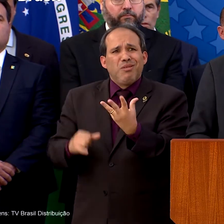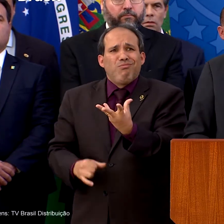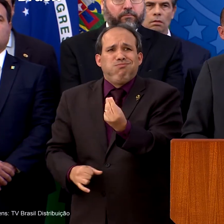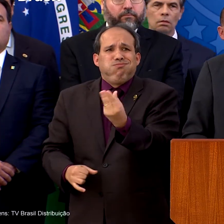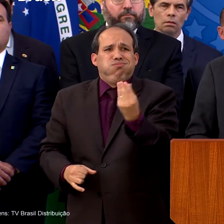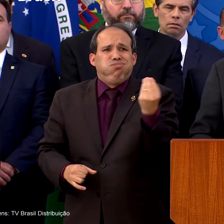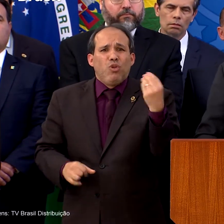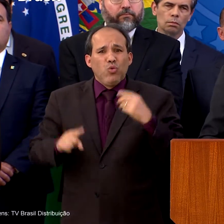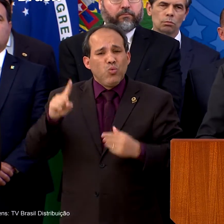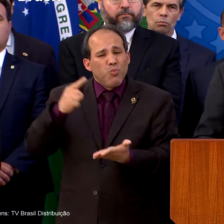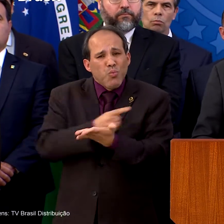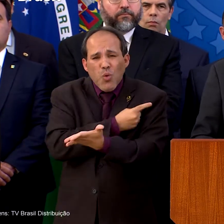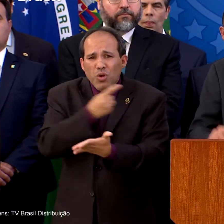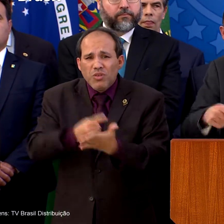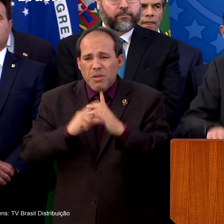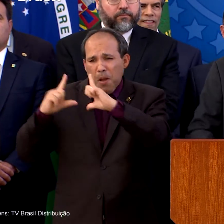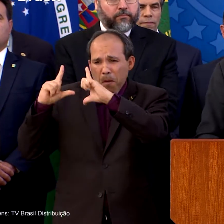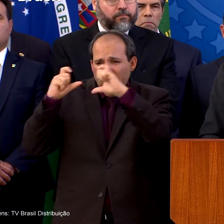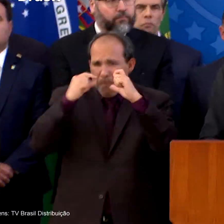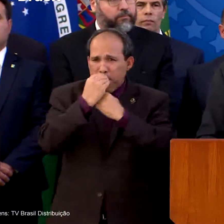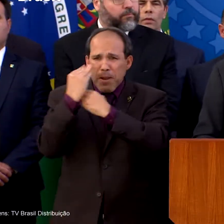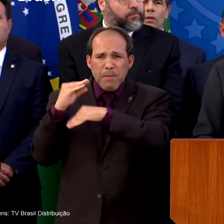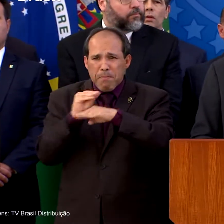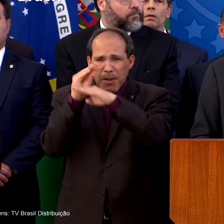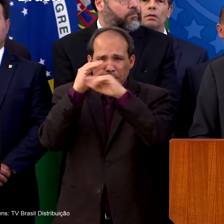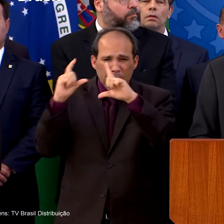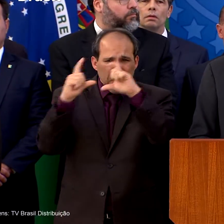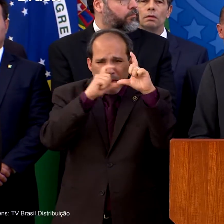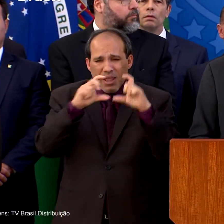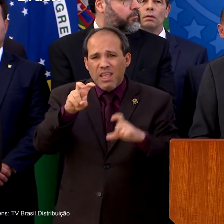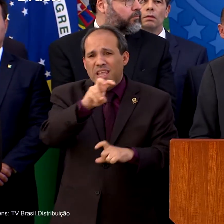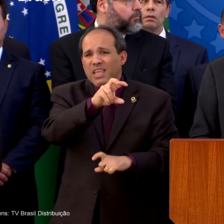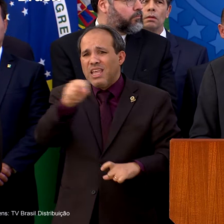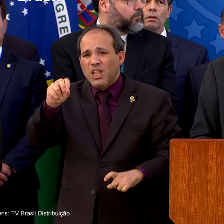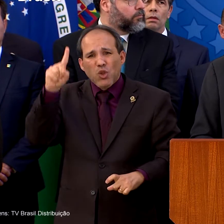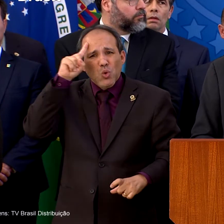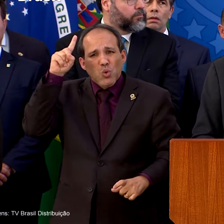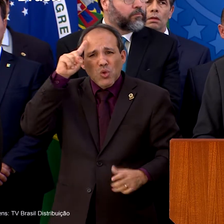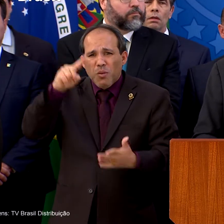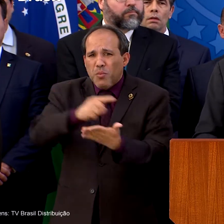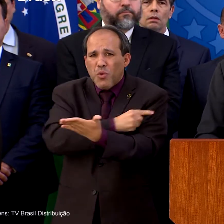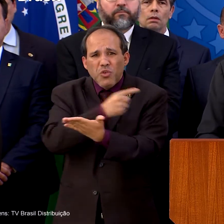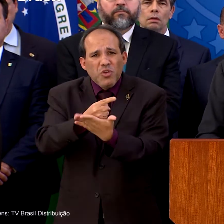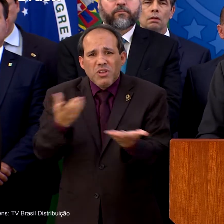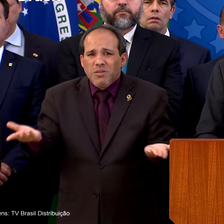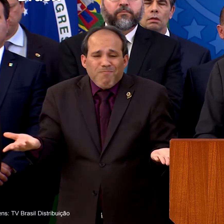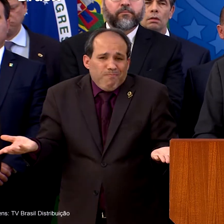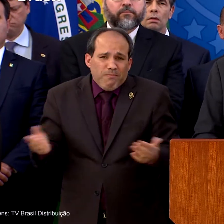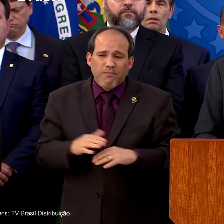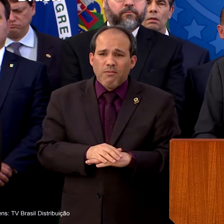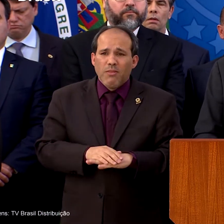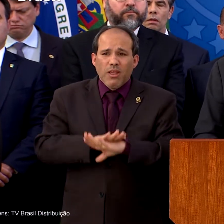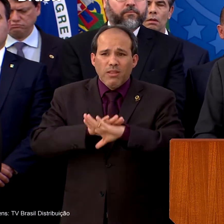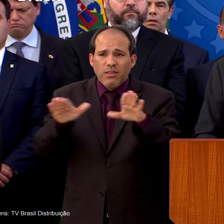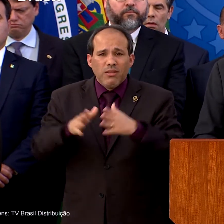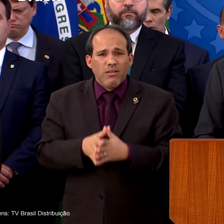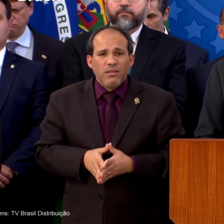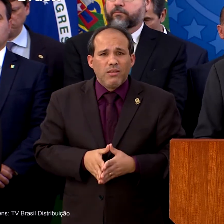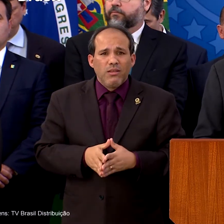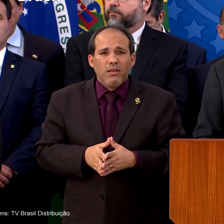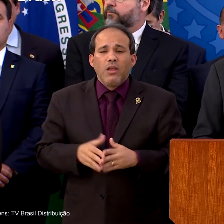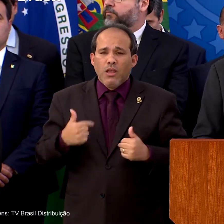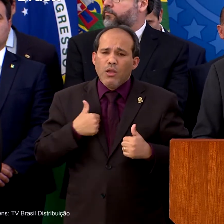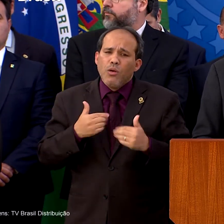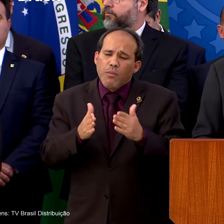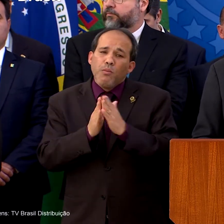média 500 fotografia por dia que essa da imprensa eu ir aí eu fiz um pedido